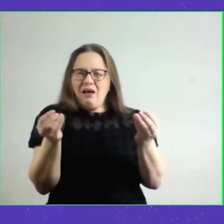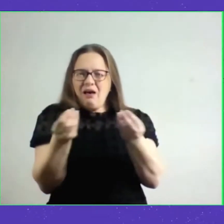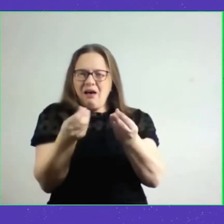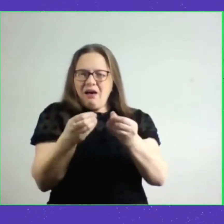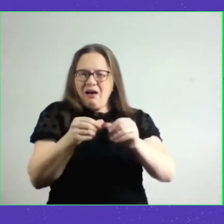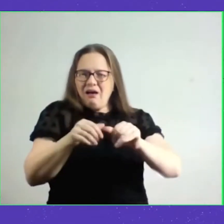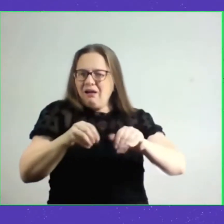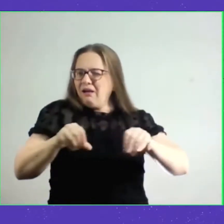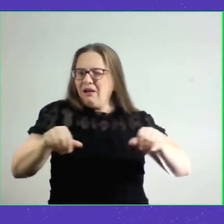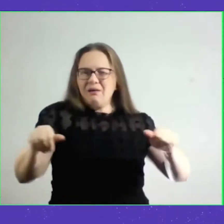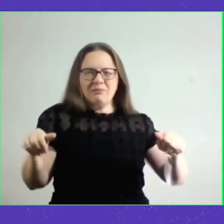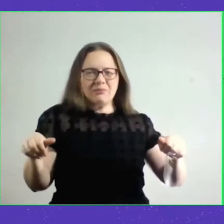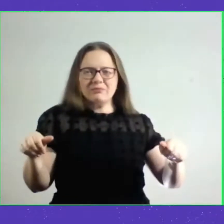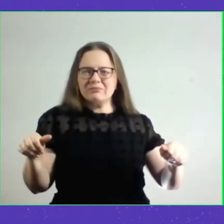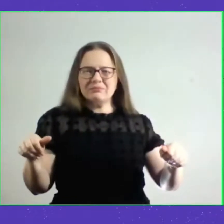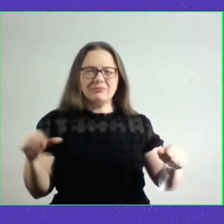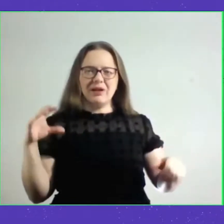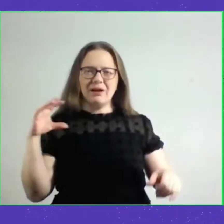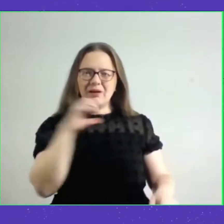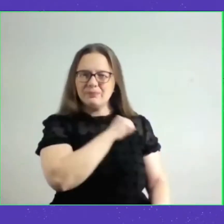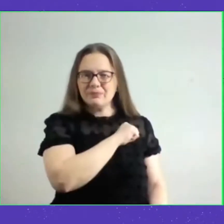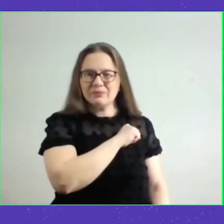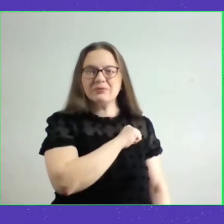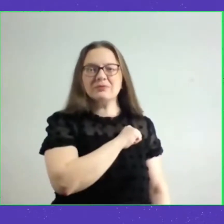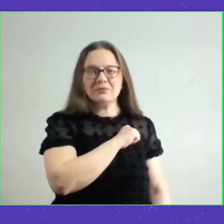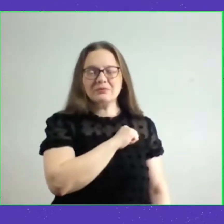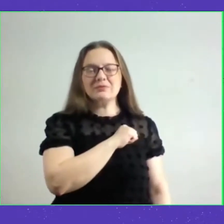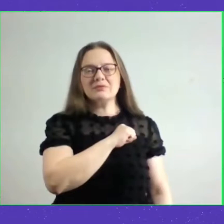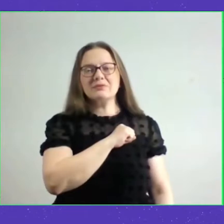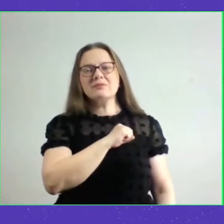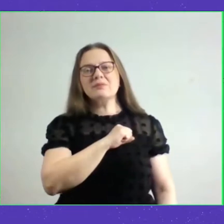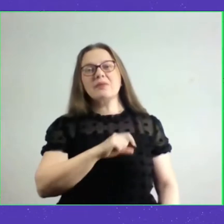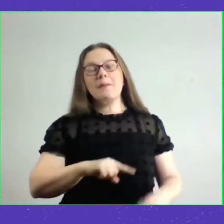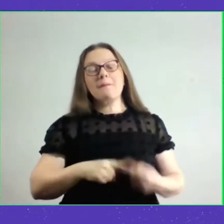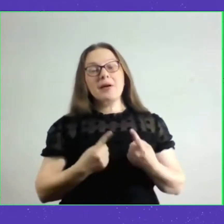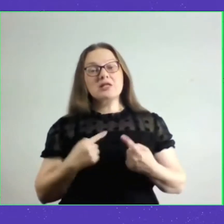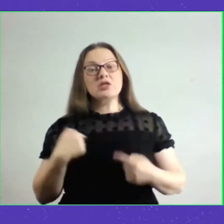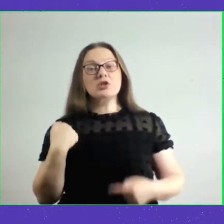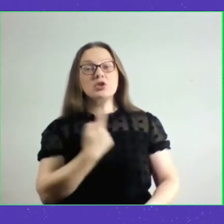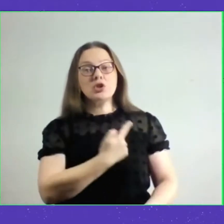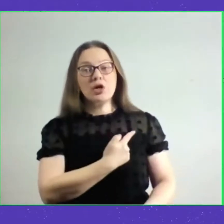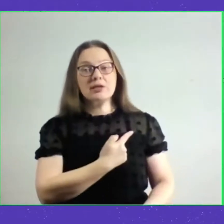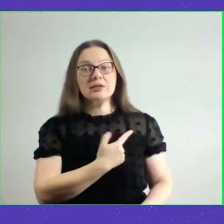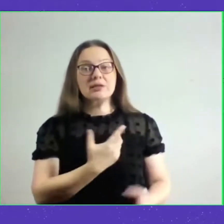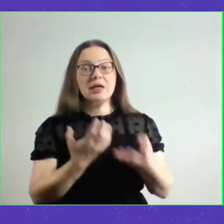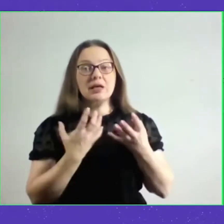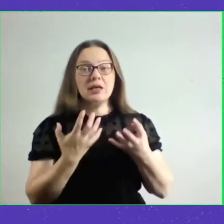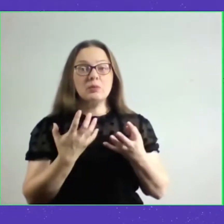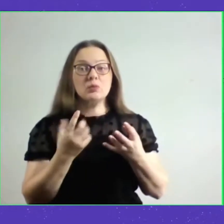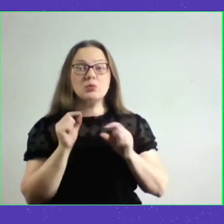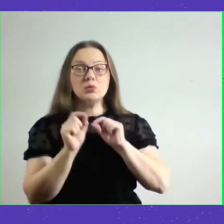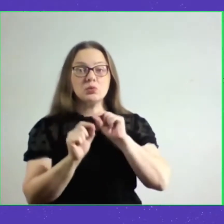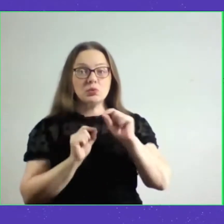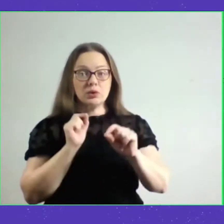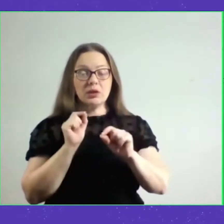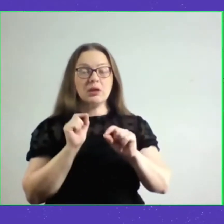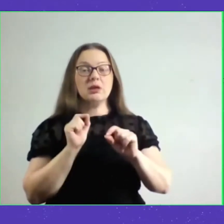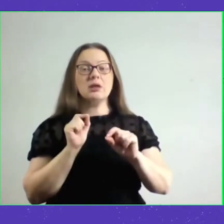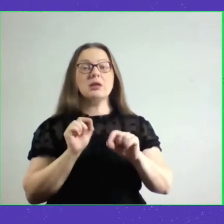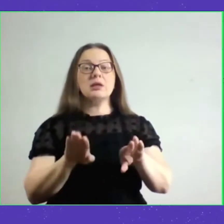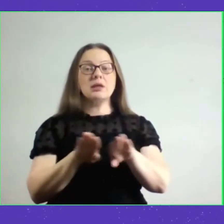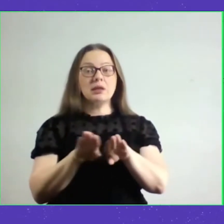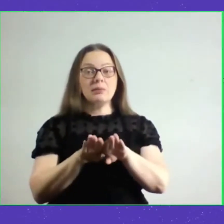passam. E o que nós estamos buscando, o que nós vamos conversar hoje à noite, é sobre o